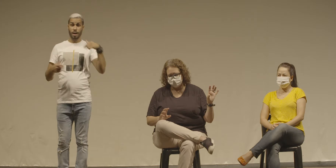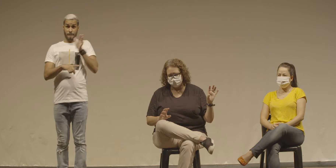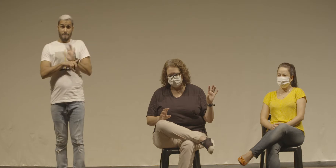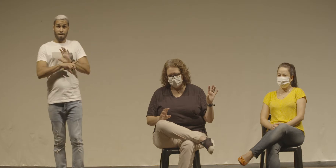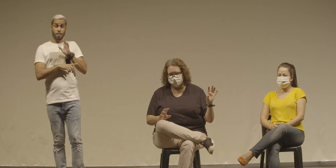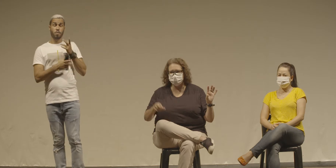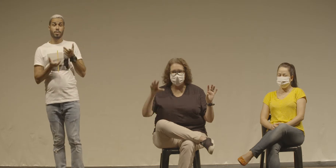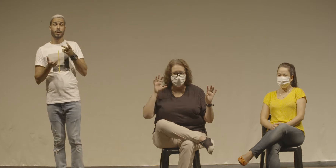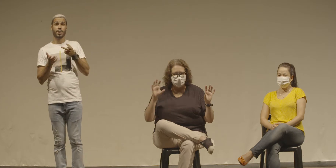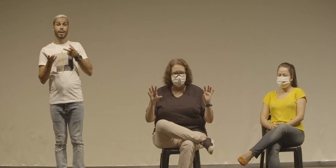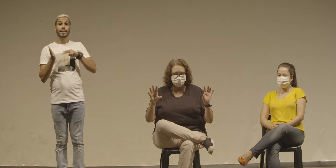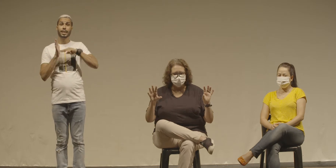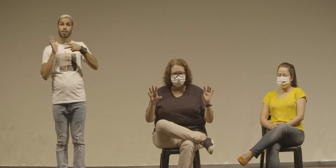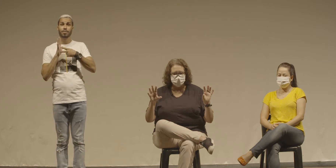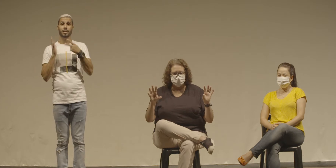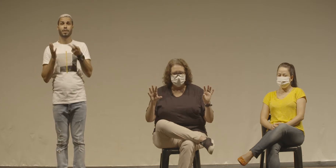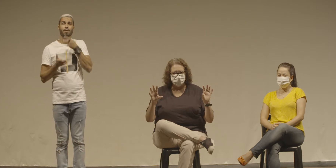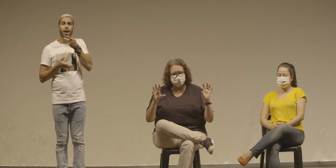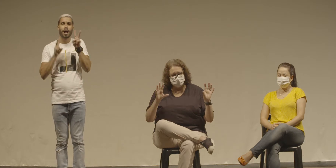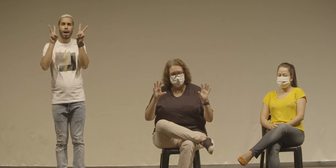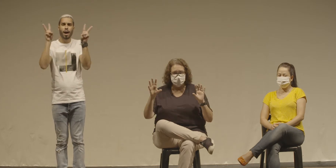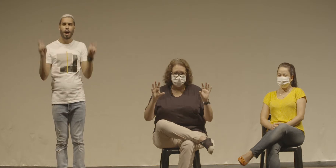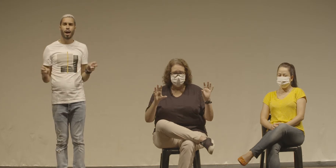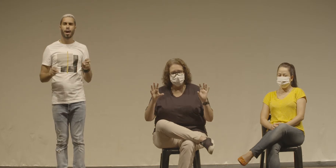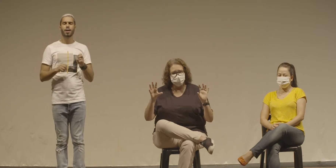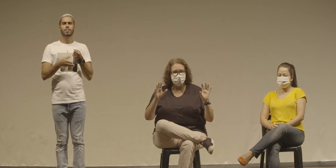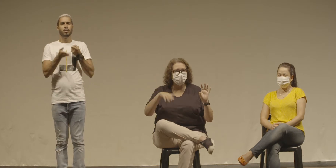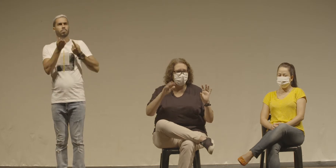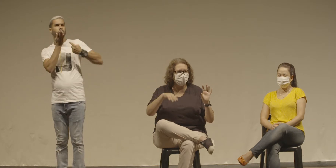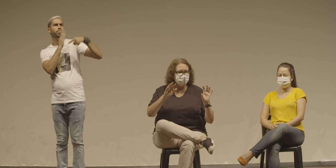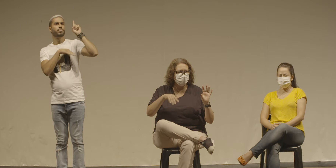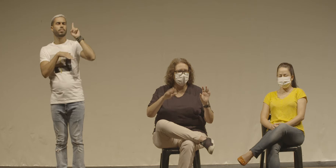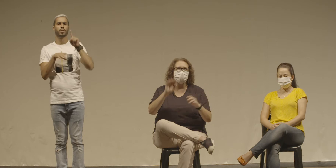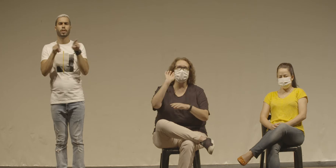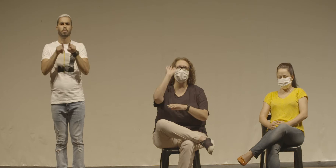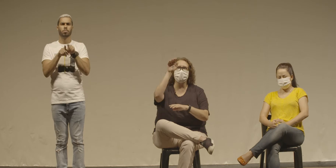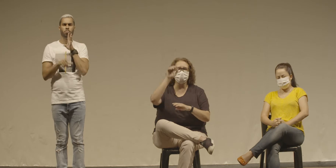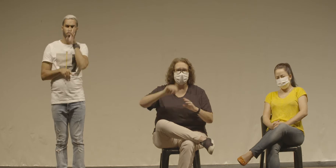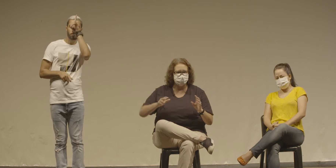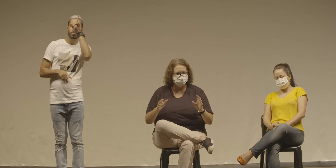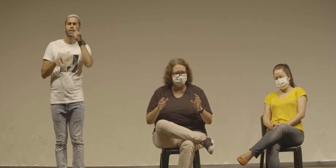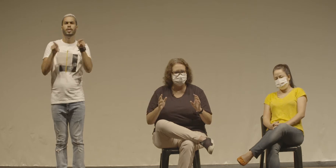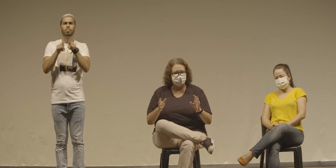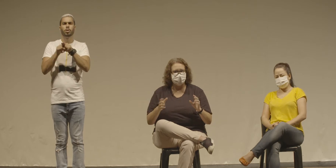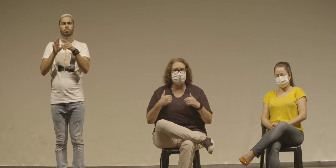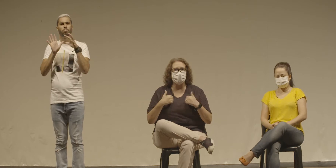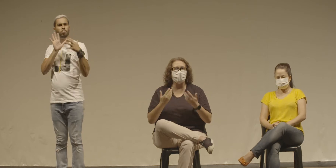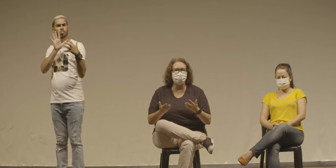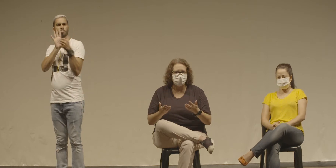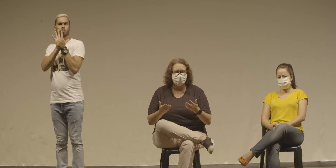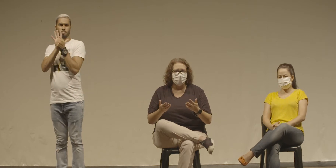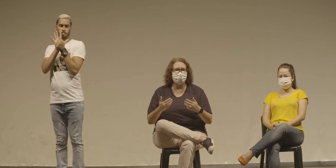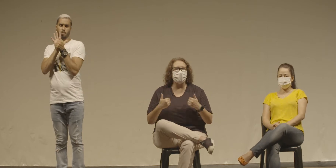feminina e sobre legado. E com uma bola quicando e caindo na cesta, né? Que